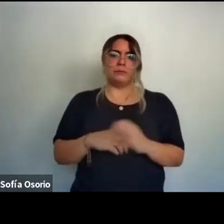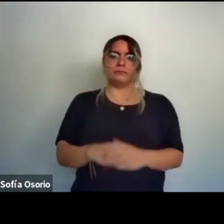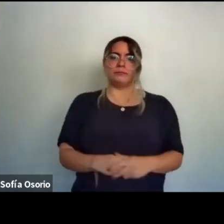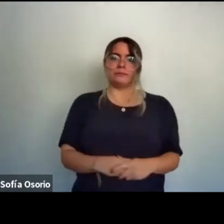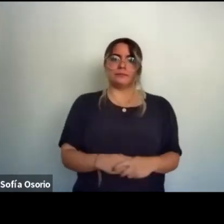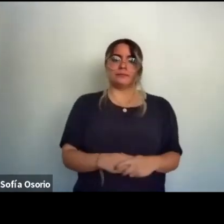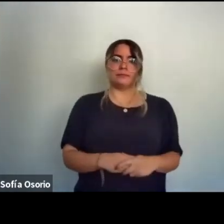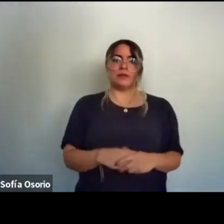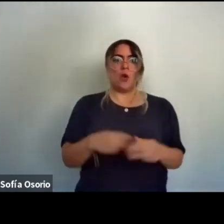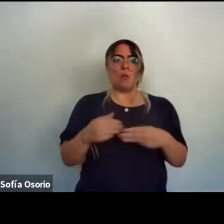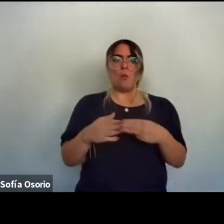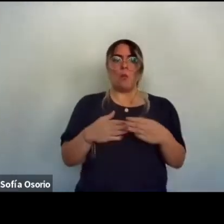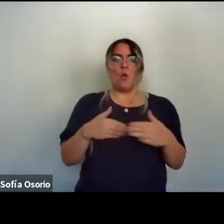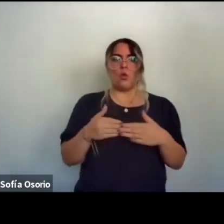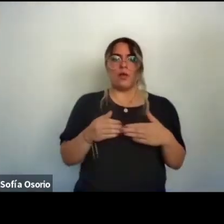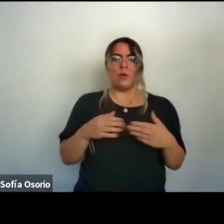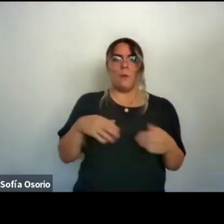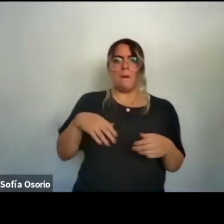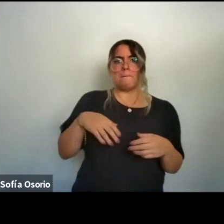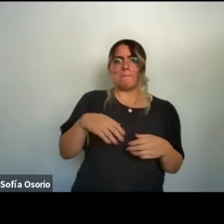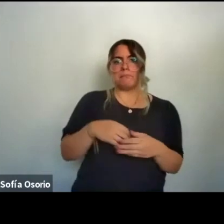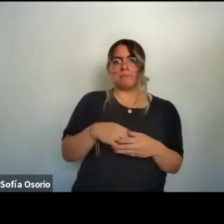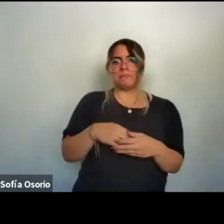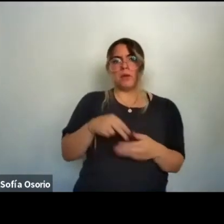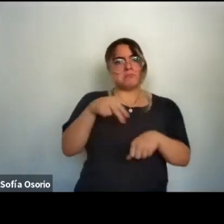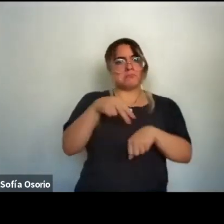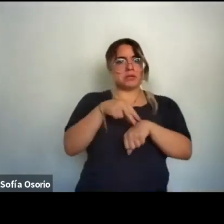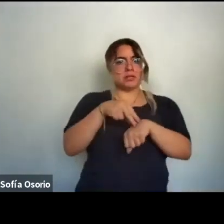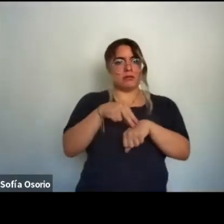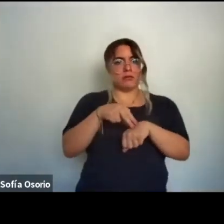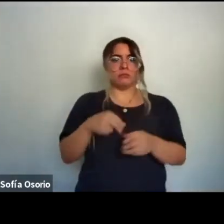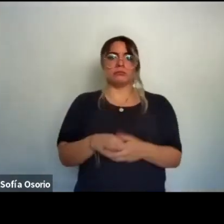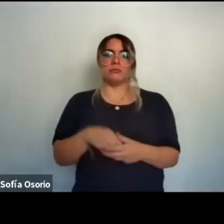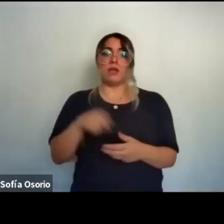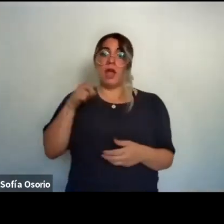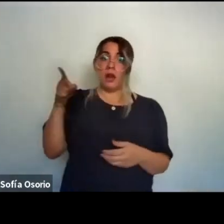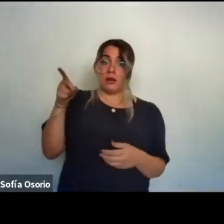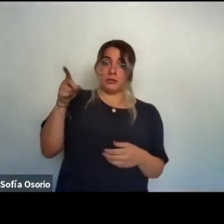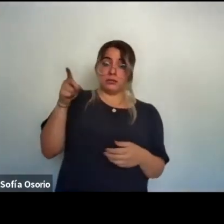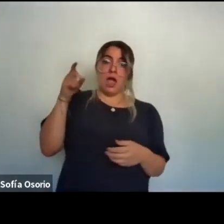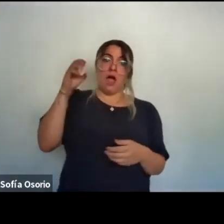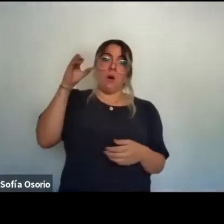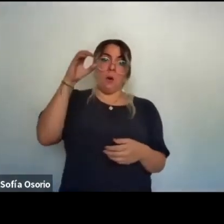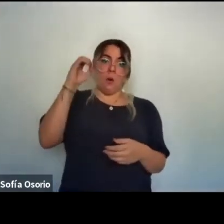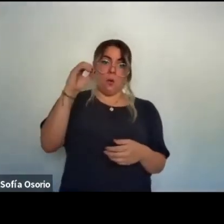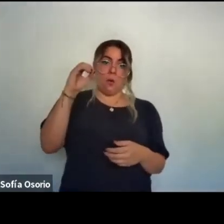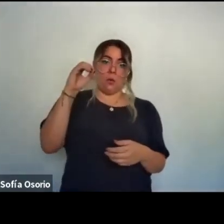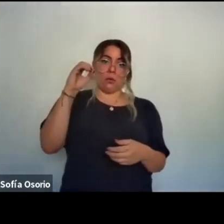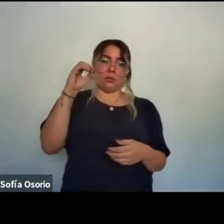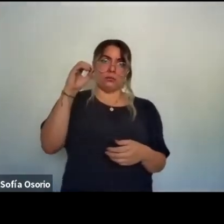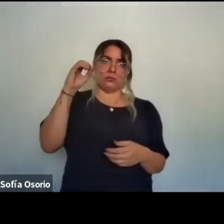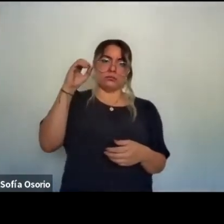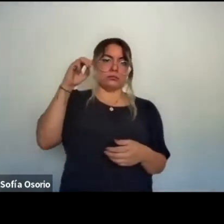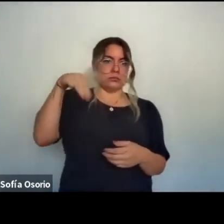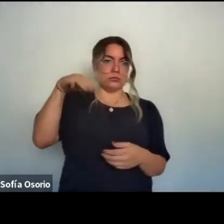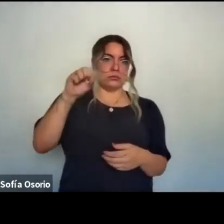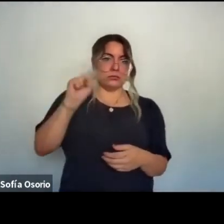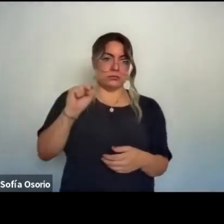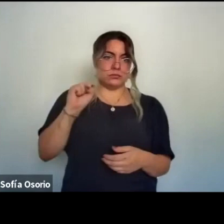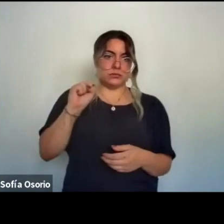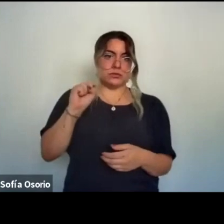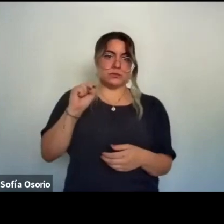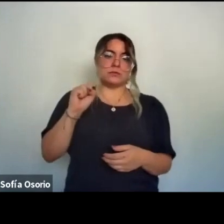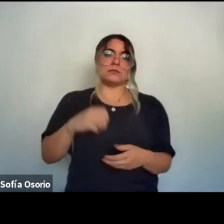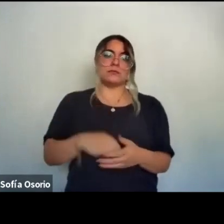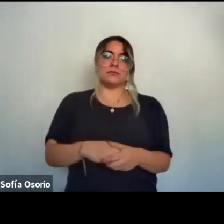médico. Aquí tenemos, por ejemplo, que la Organización Mundial de la Salud en ese año da a conocer